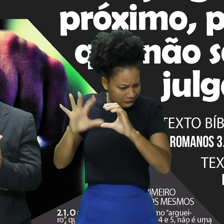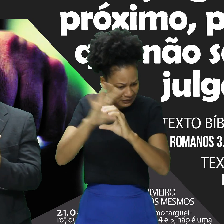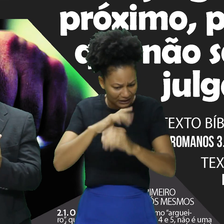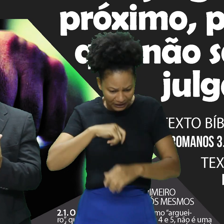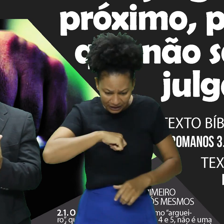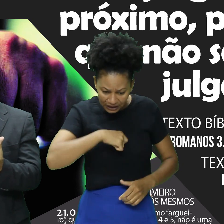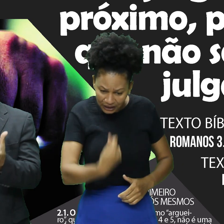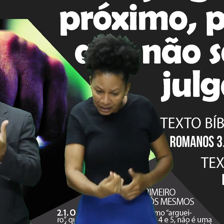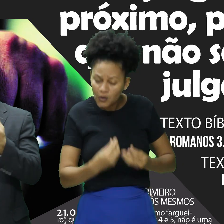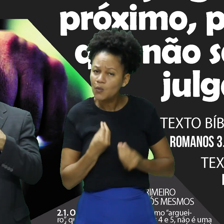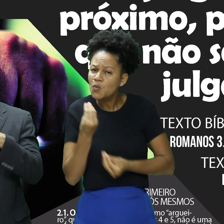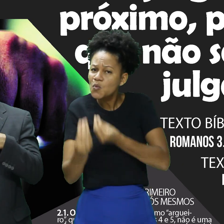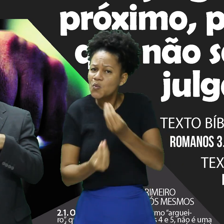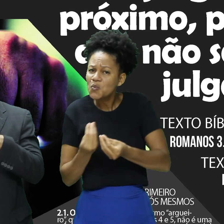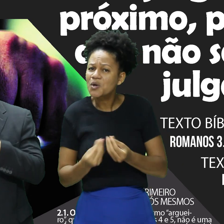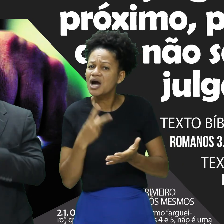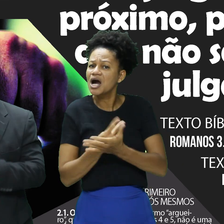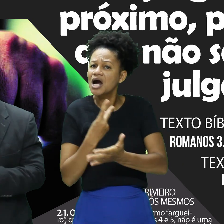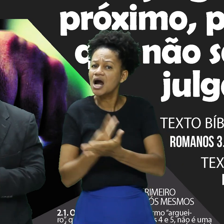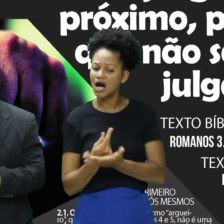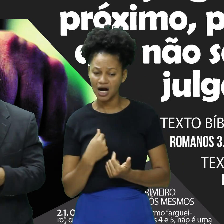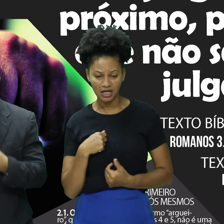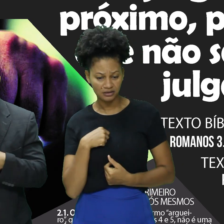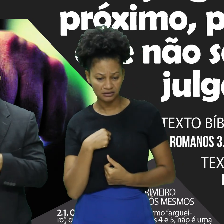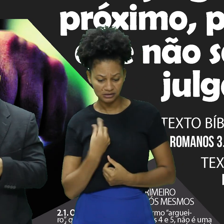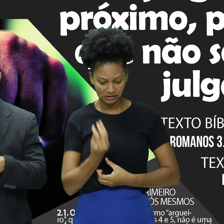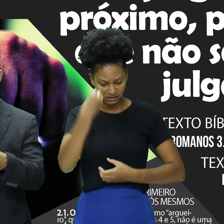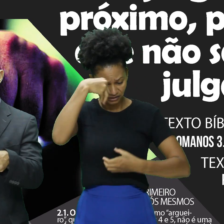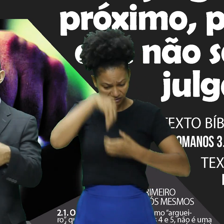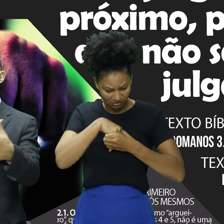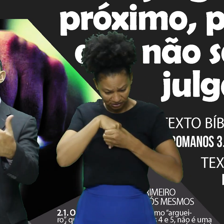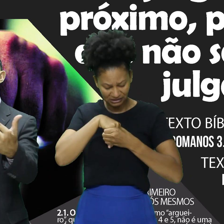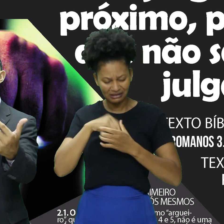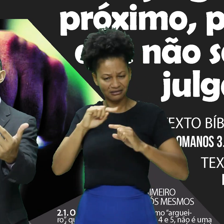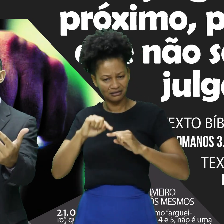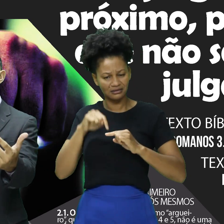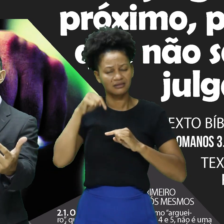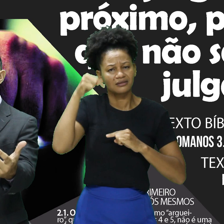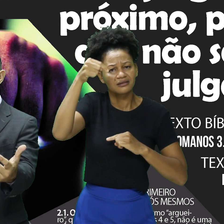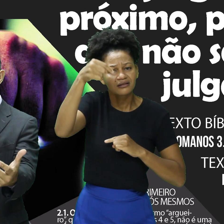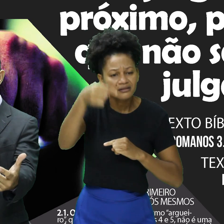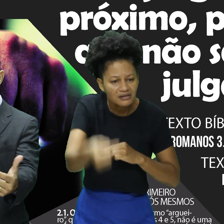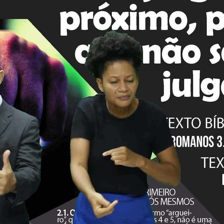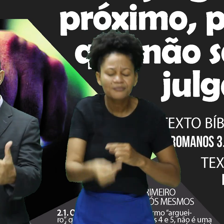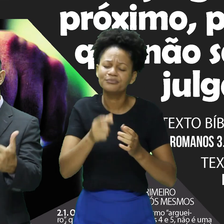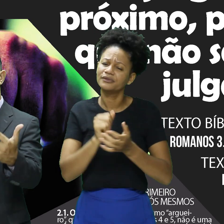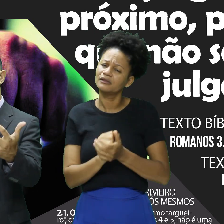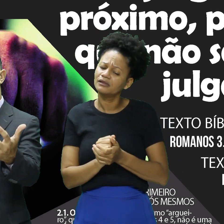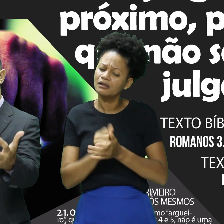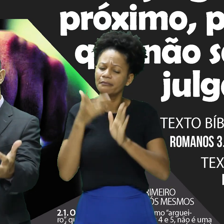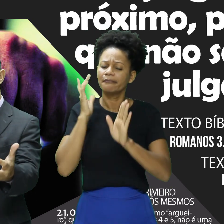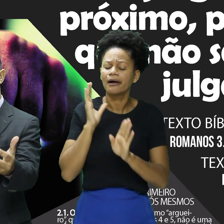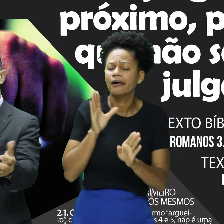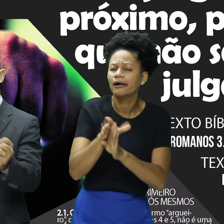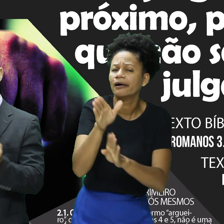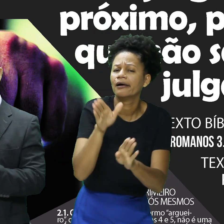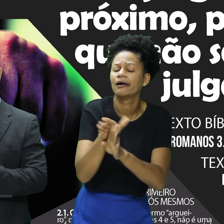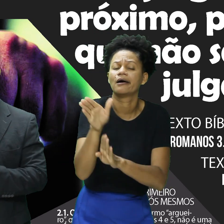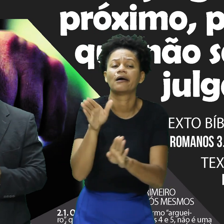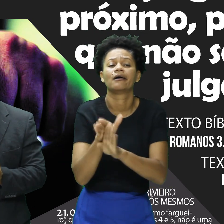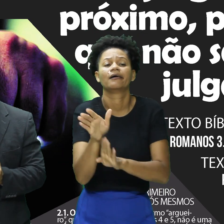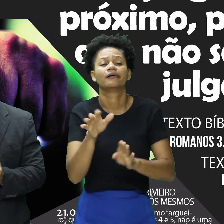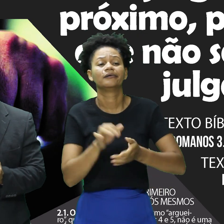atitudes, o que há de errado entre nós, dentro de nós, para depois nós aconselharmos ou apontar o erro